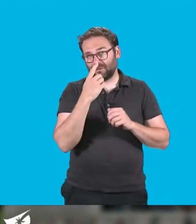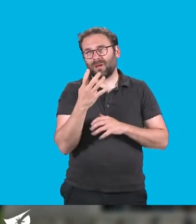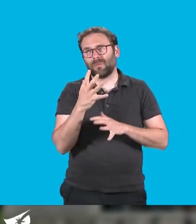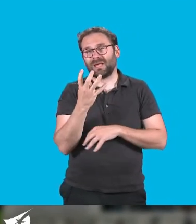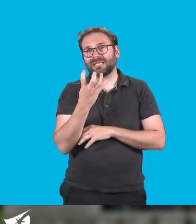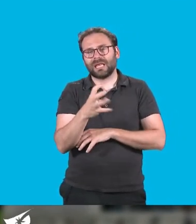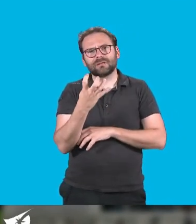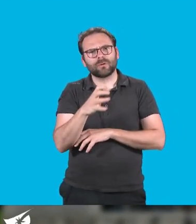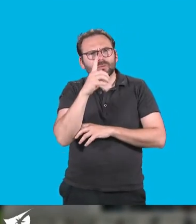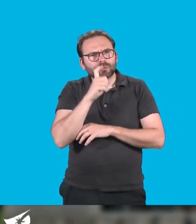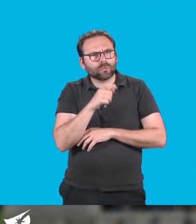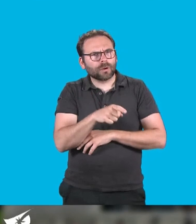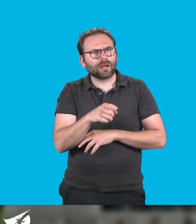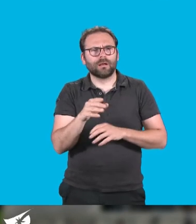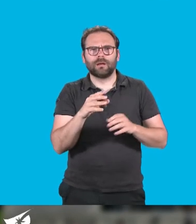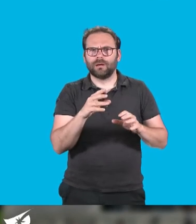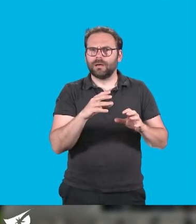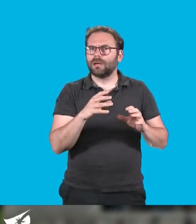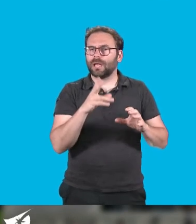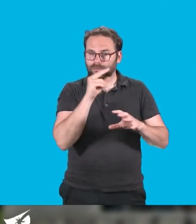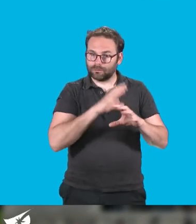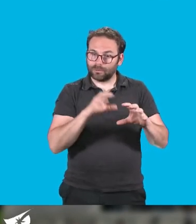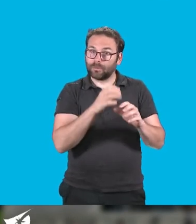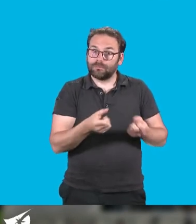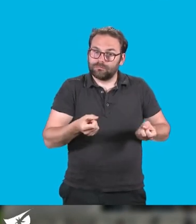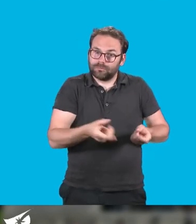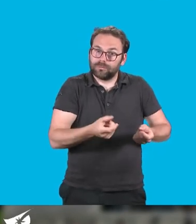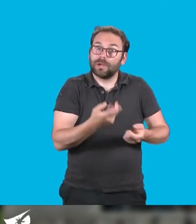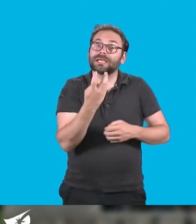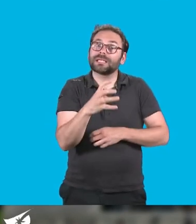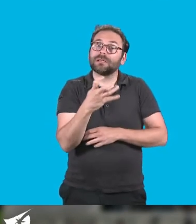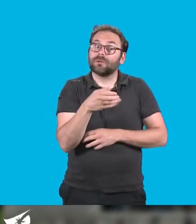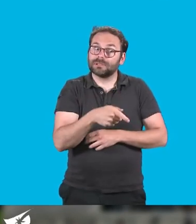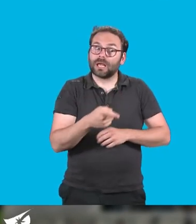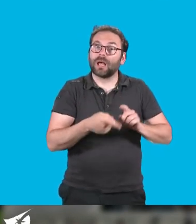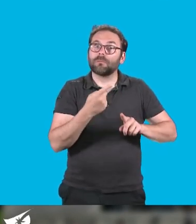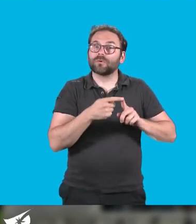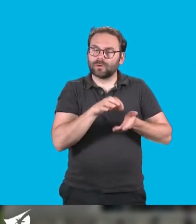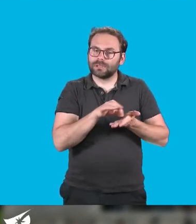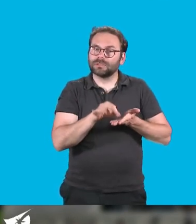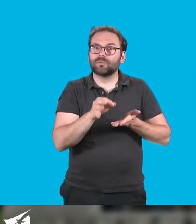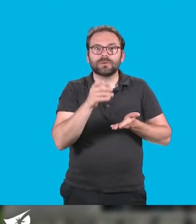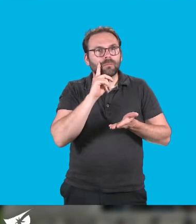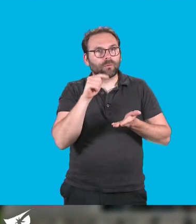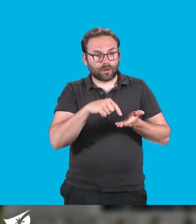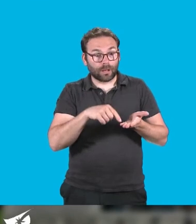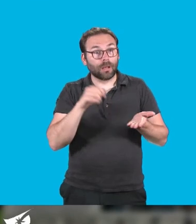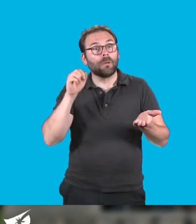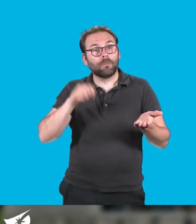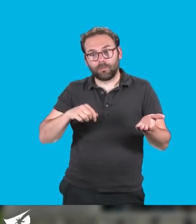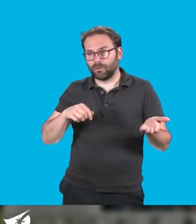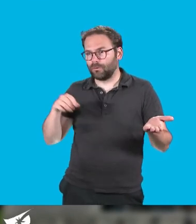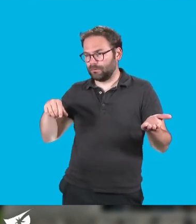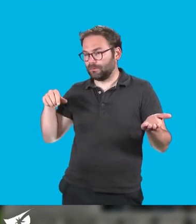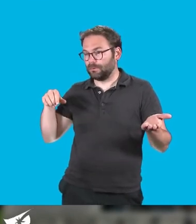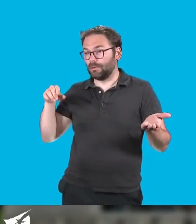ne dis pas de bêtises, à l'échelle de notre agglomération, et ces postes de refoulement sont stratégiques parce qu'ils permettent justement de transporter nos effluents